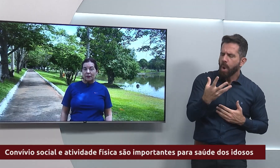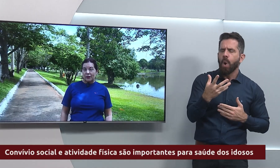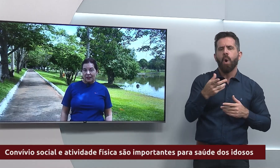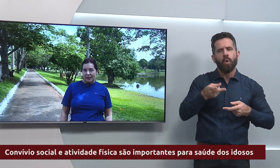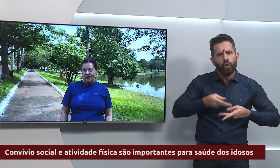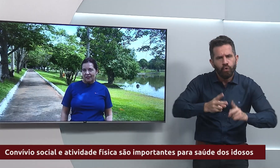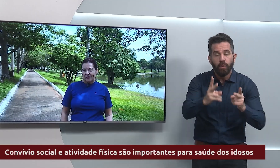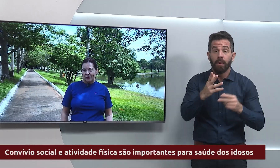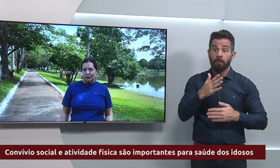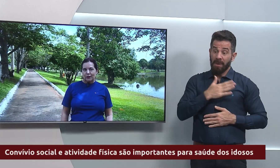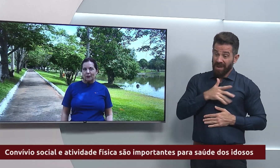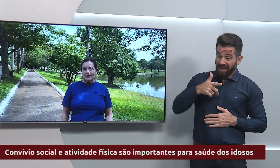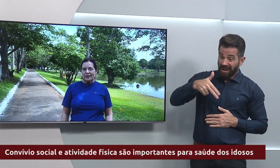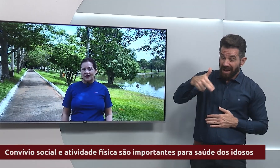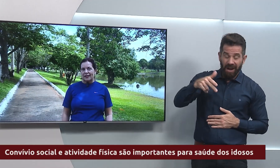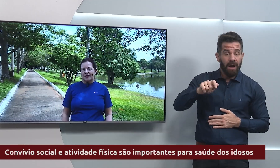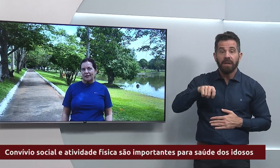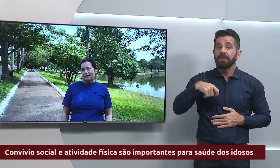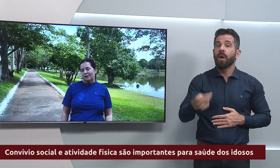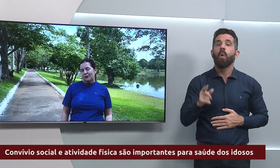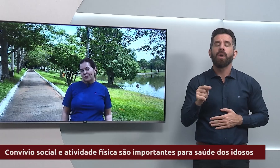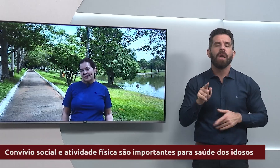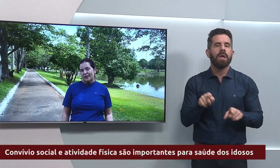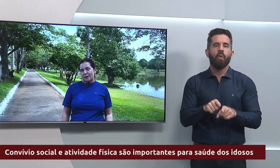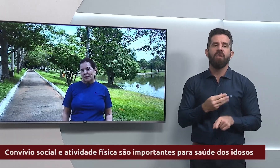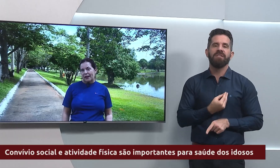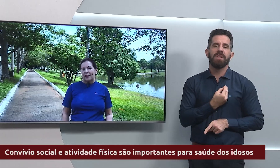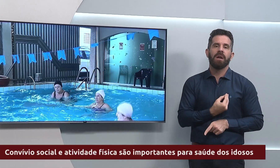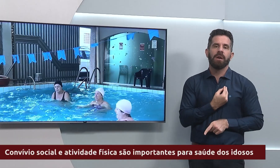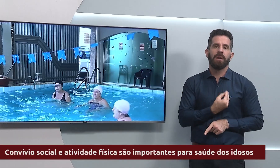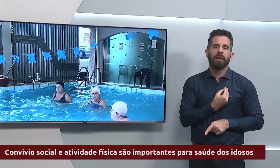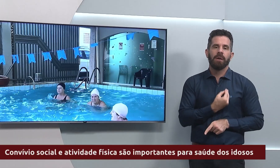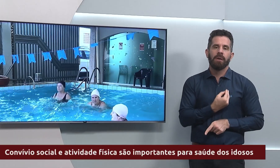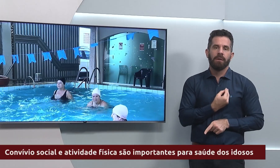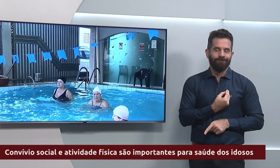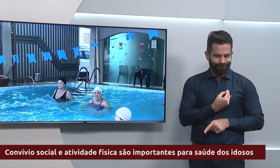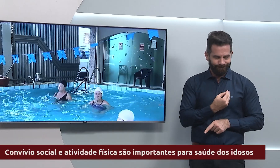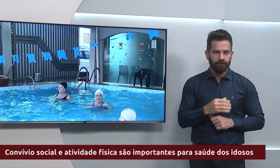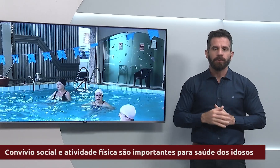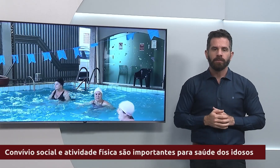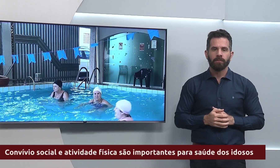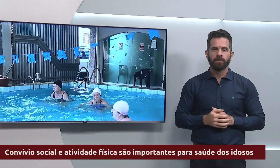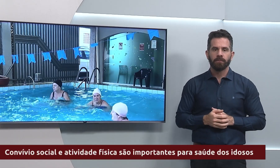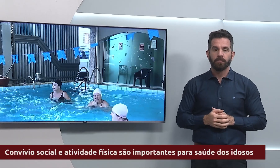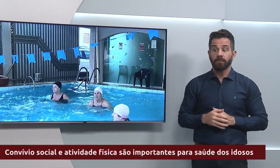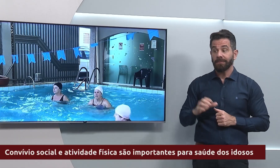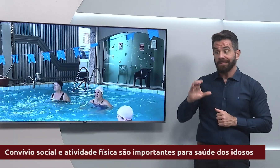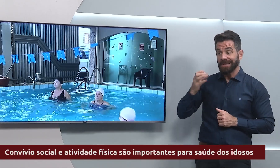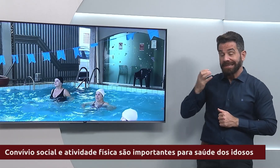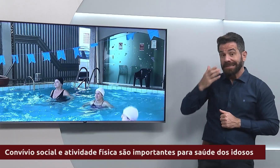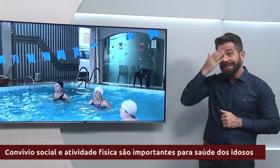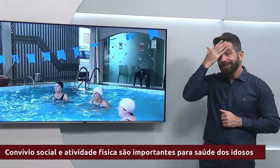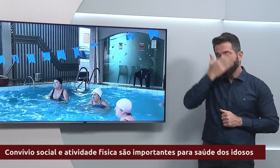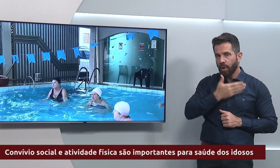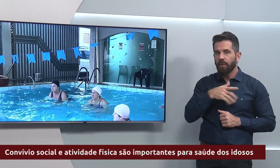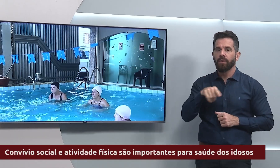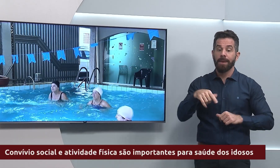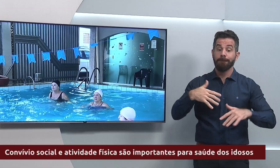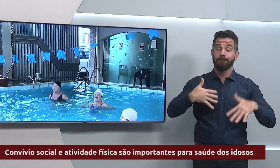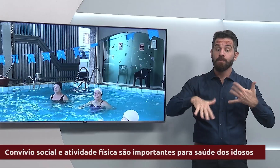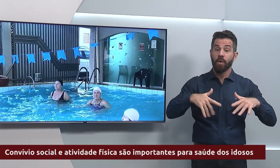para mim é vida. Eu não sei viver sem caminhar. A ciência confirma que o movimento é um dos pilares da